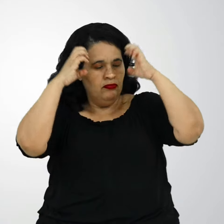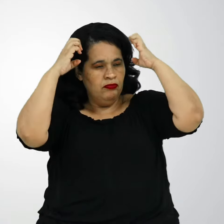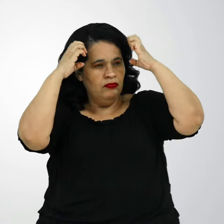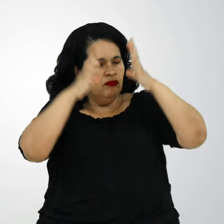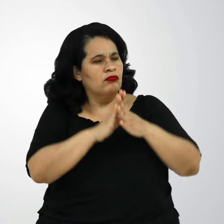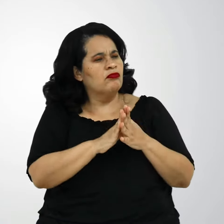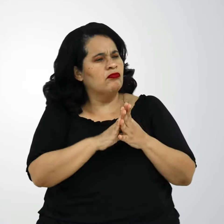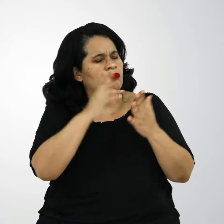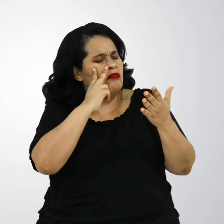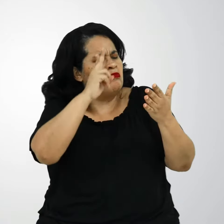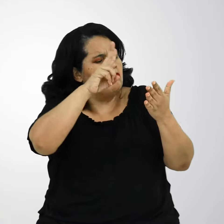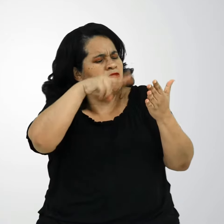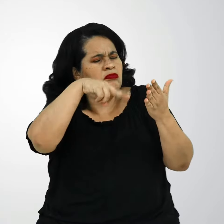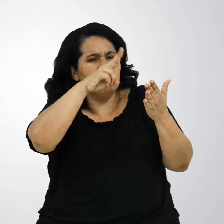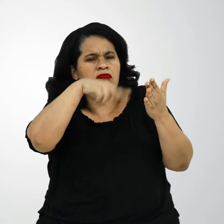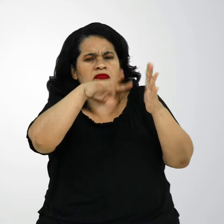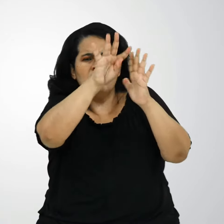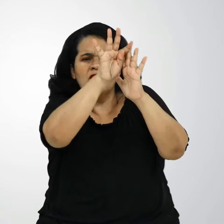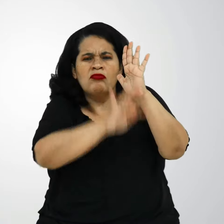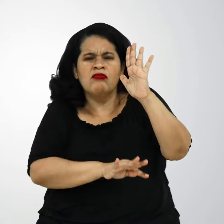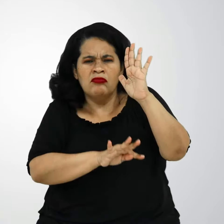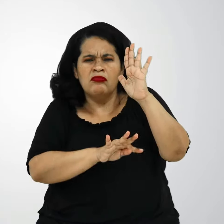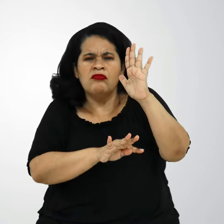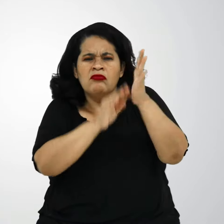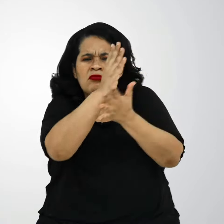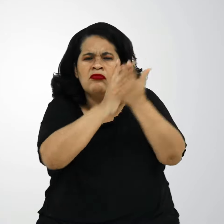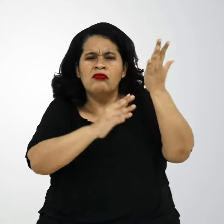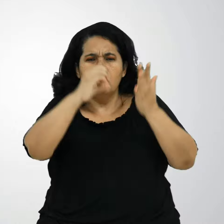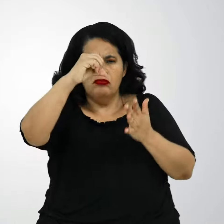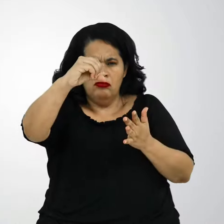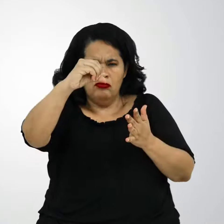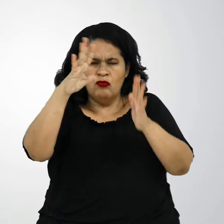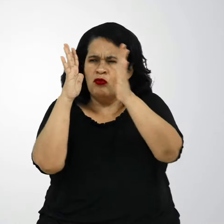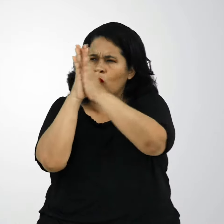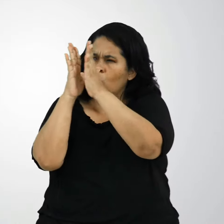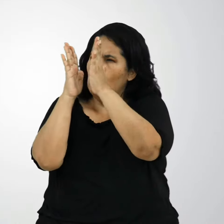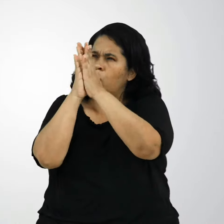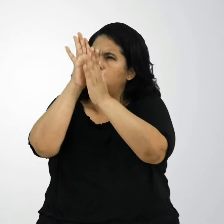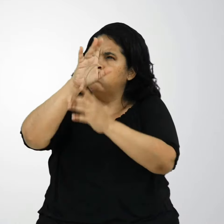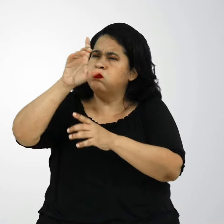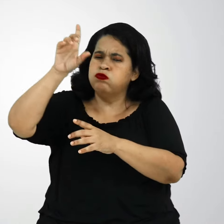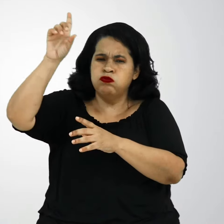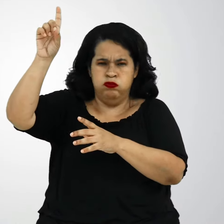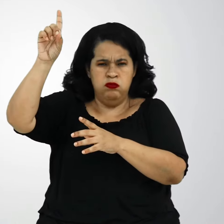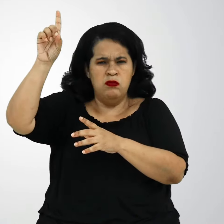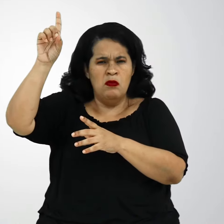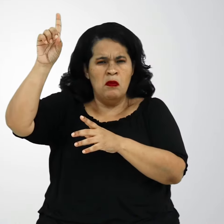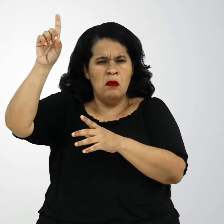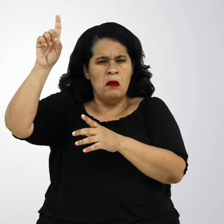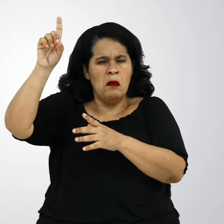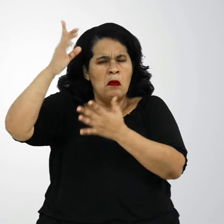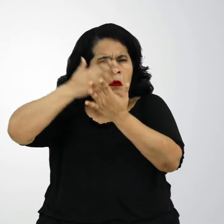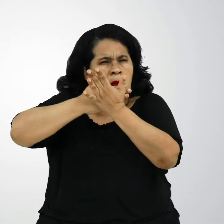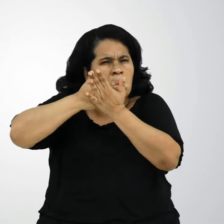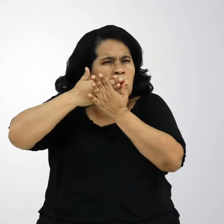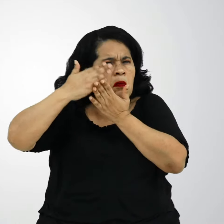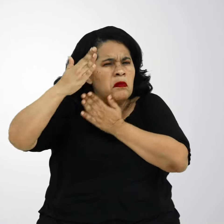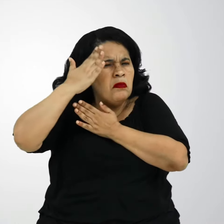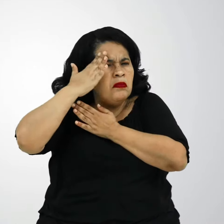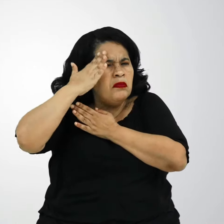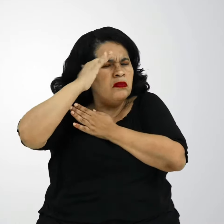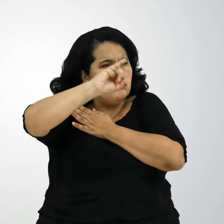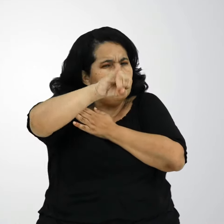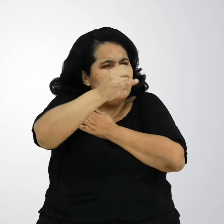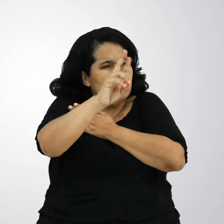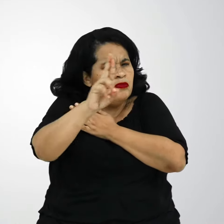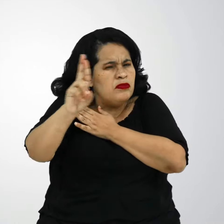texto lá do capítulo 9, a oração de Daniel, a preocupação, ele lendo Jeremias e buscando o significado e o